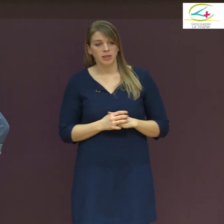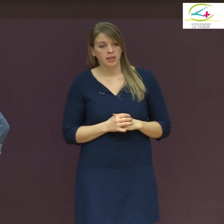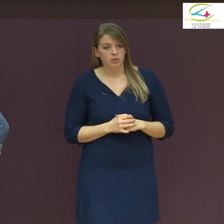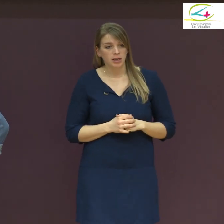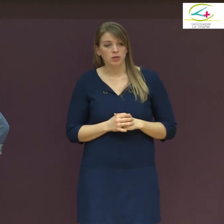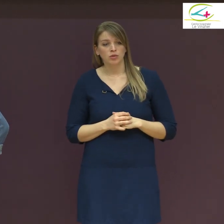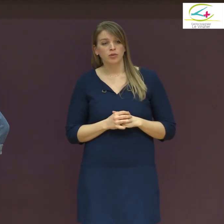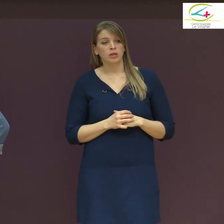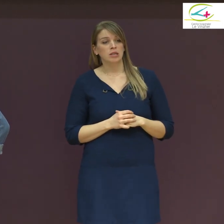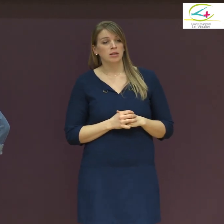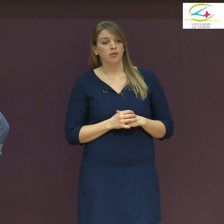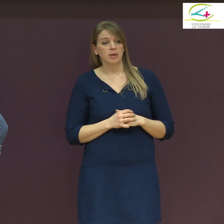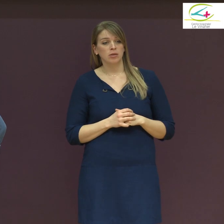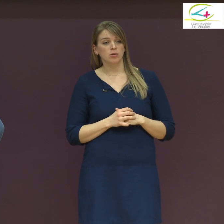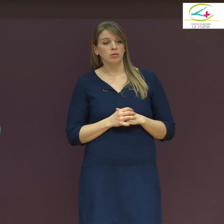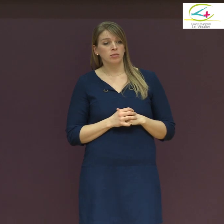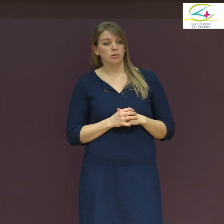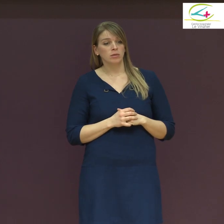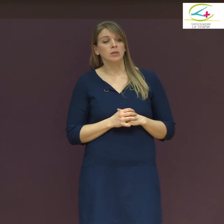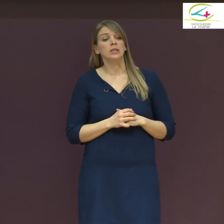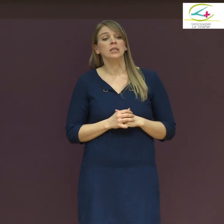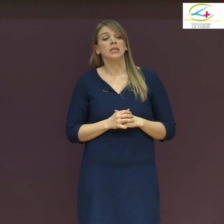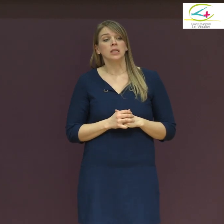Dans les médias, on a souvent des informations,